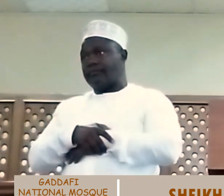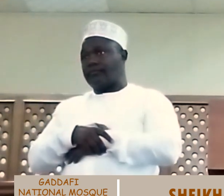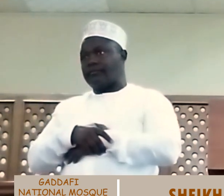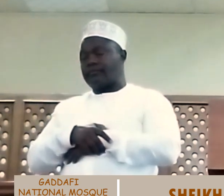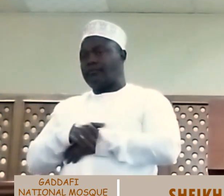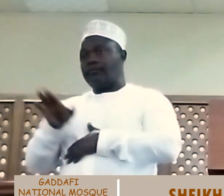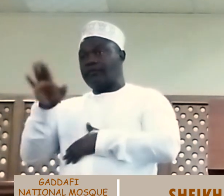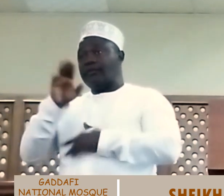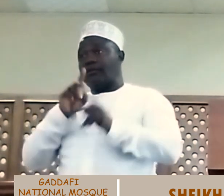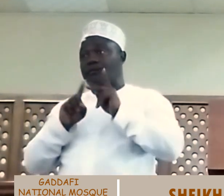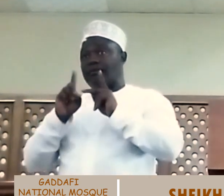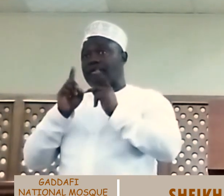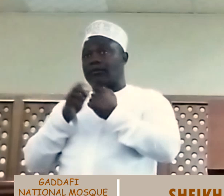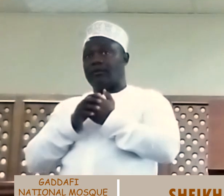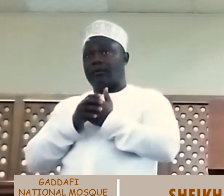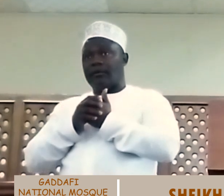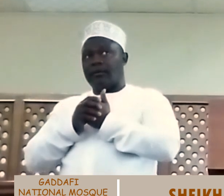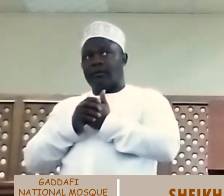عباد الله